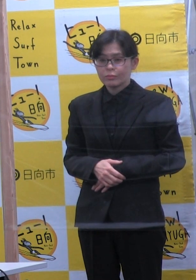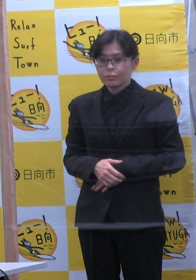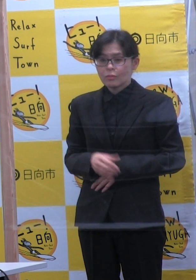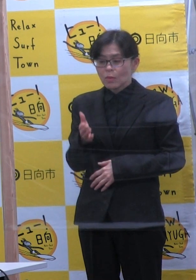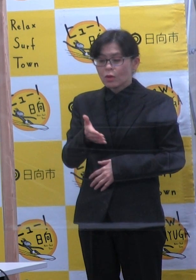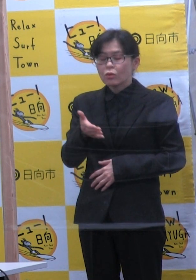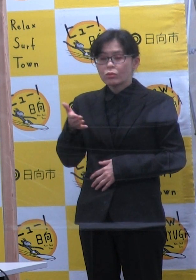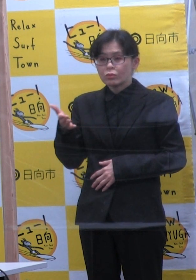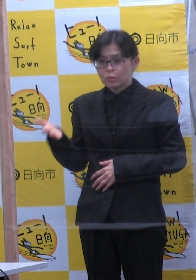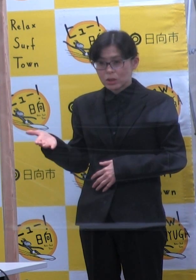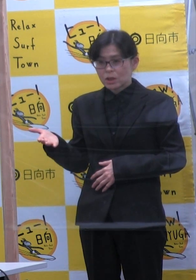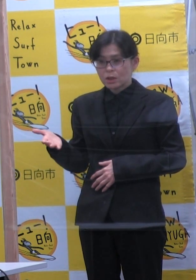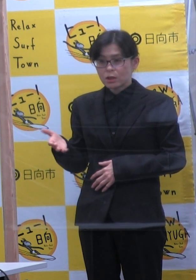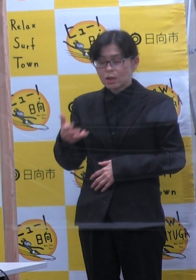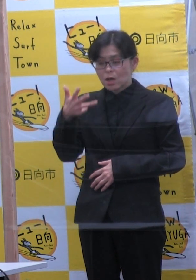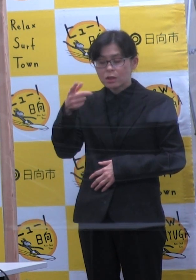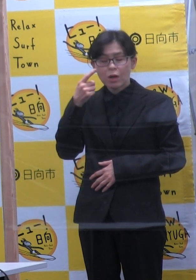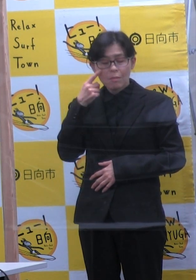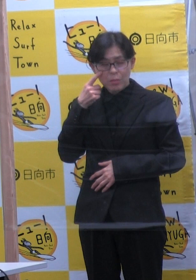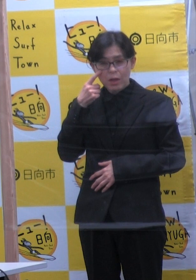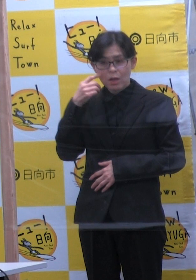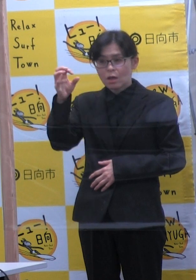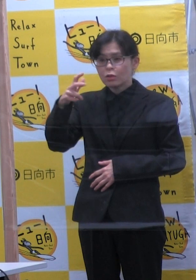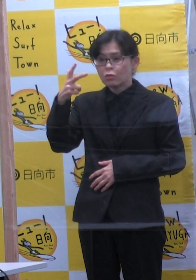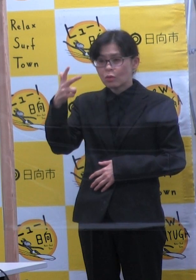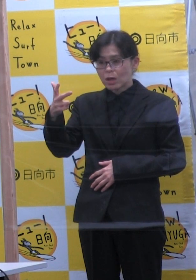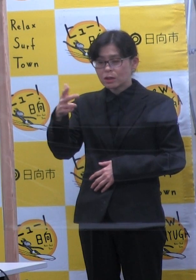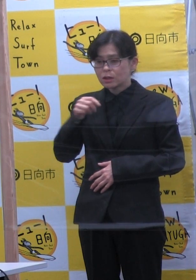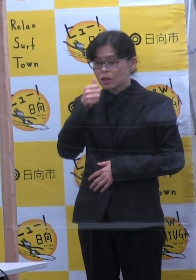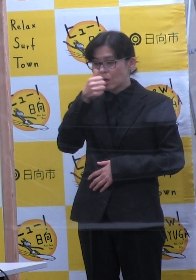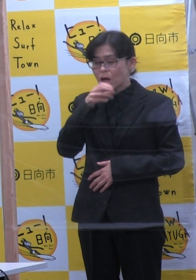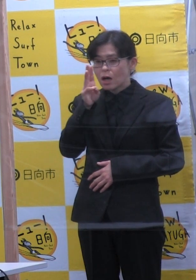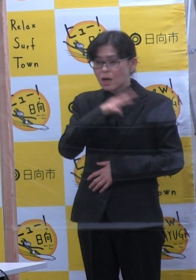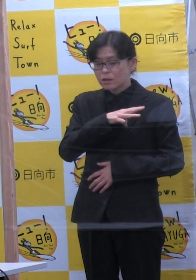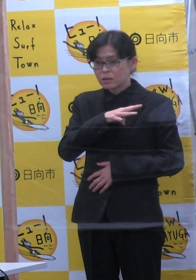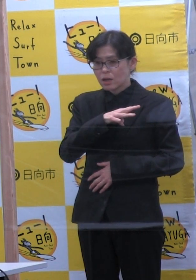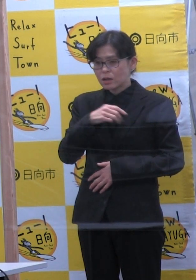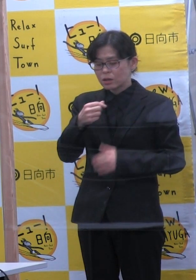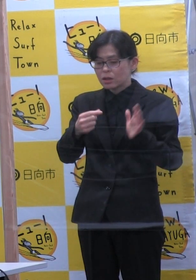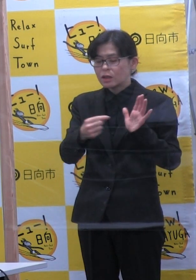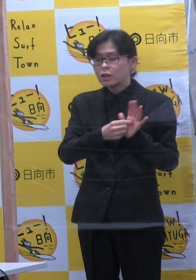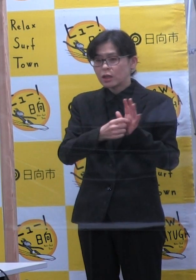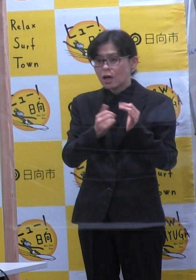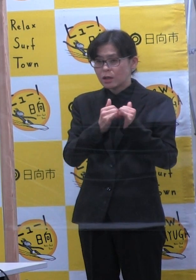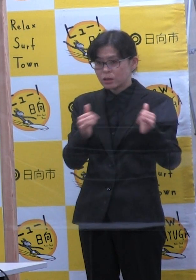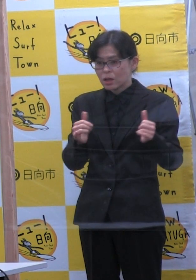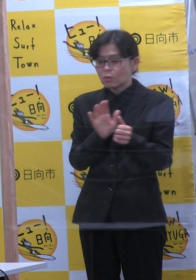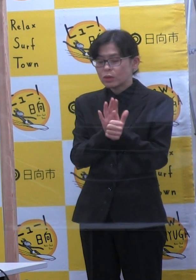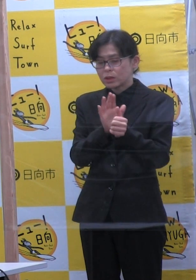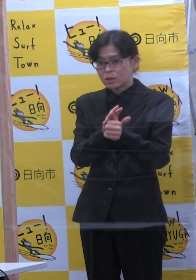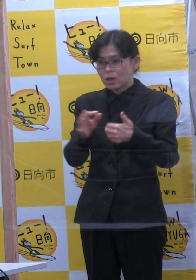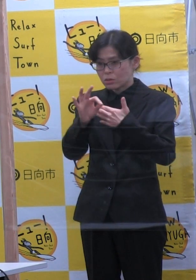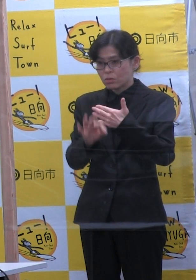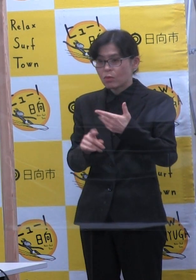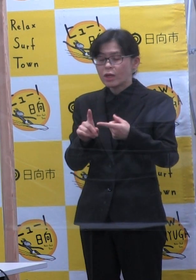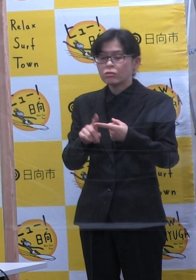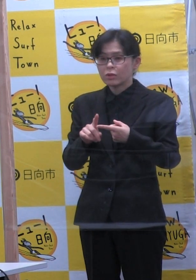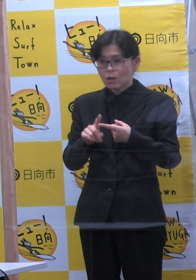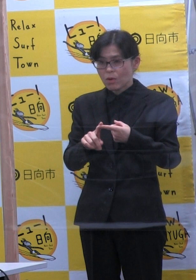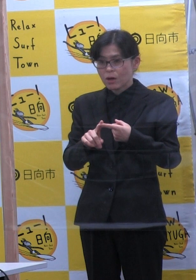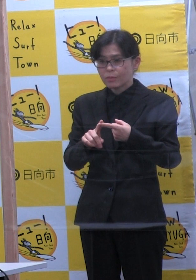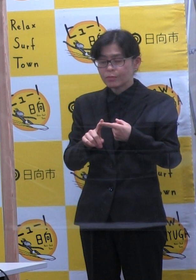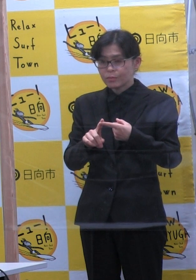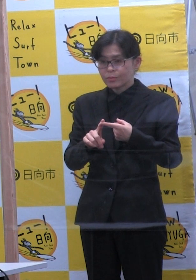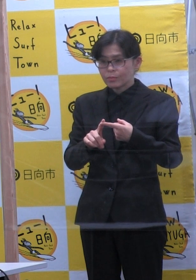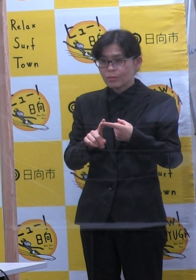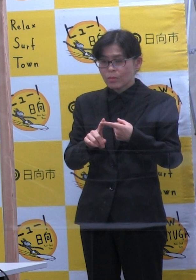次に8番の日向市犯罪被害者等支援条例については、犯罪